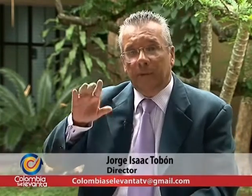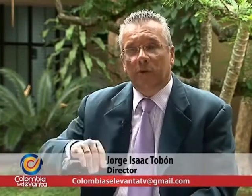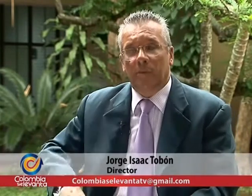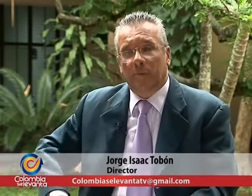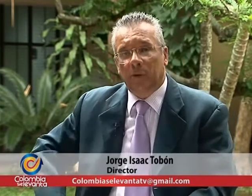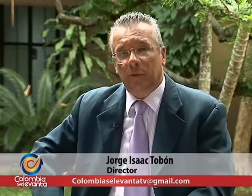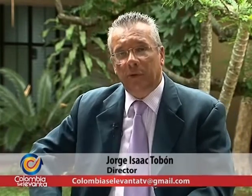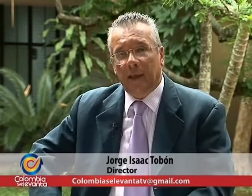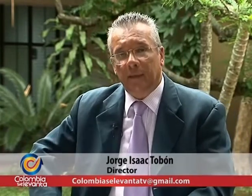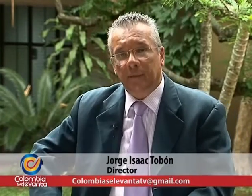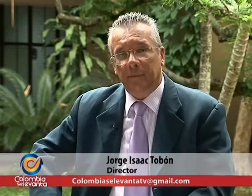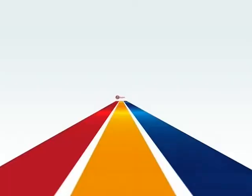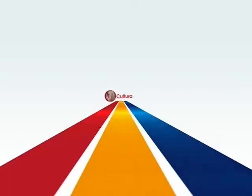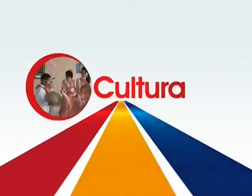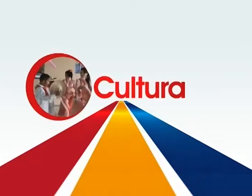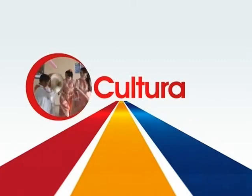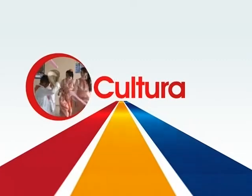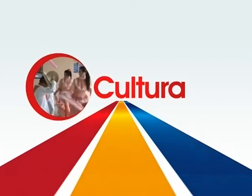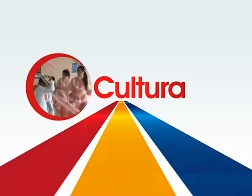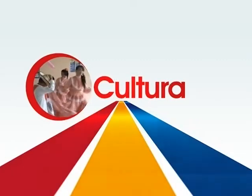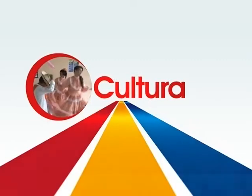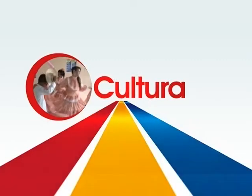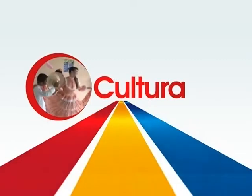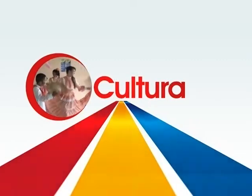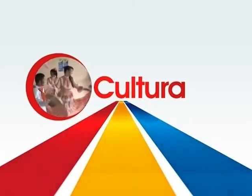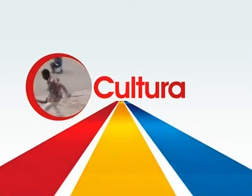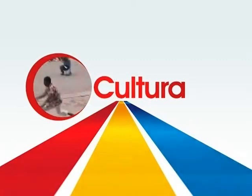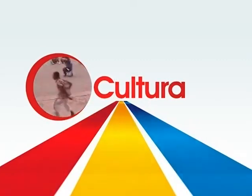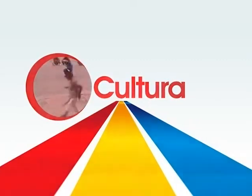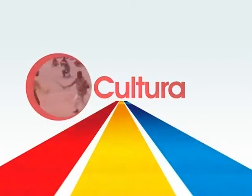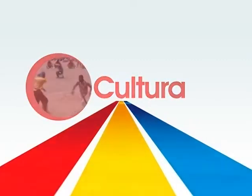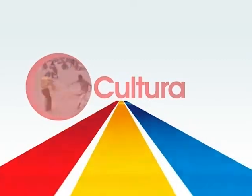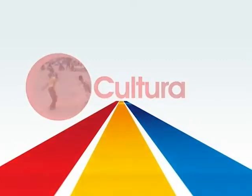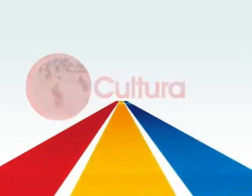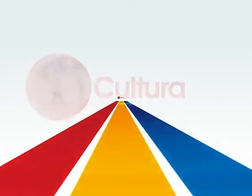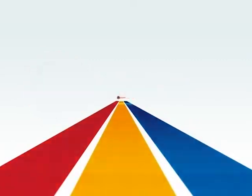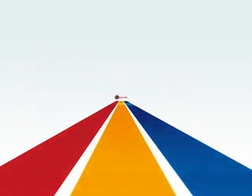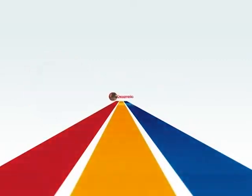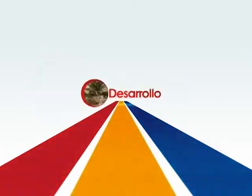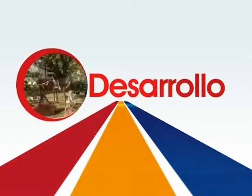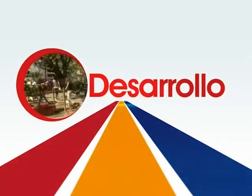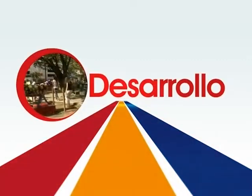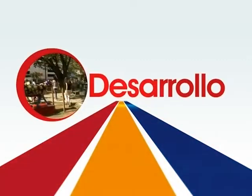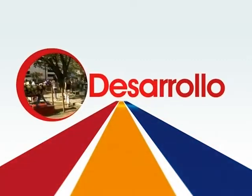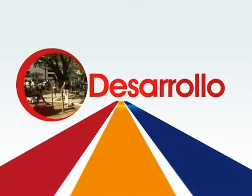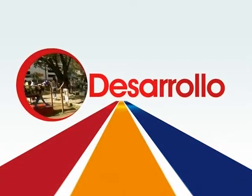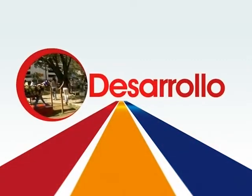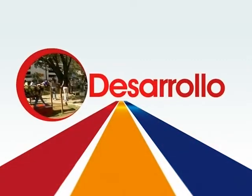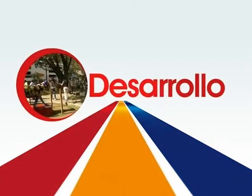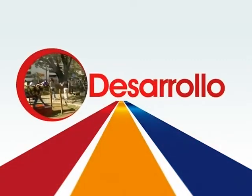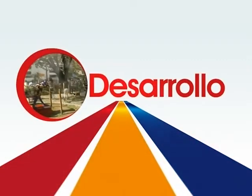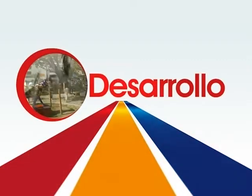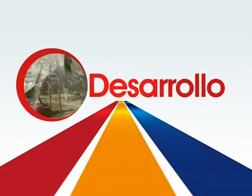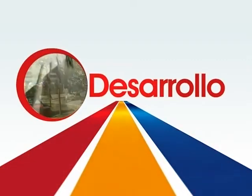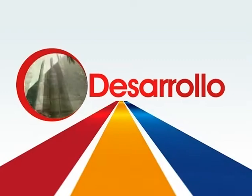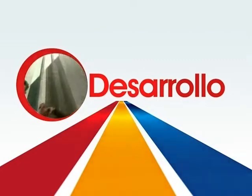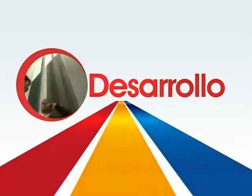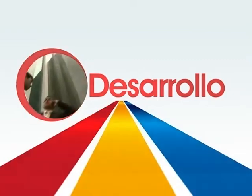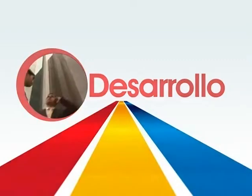próxima oportunidad. Colombia se levanta La televisión de la